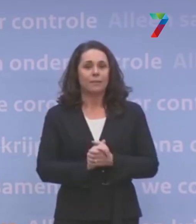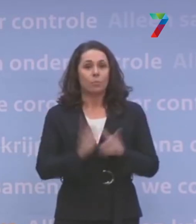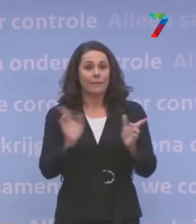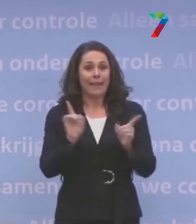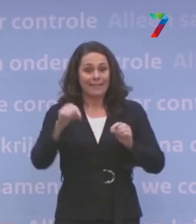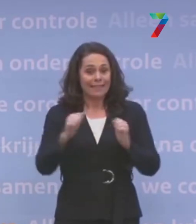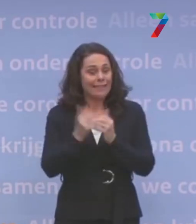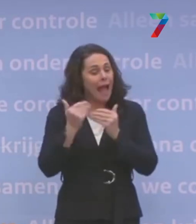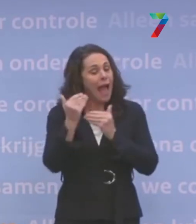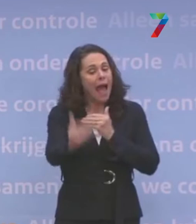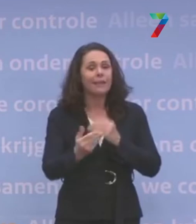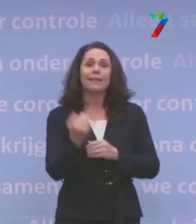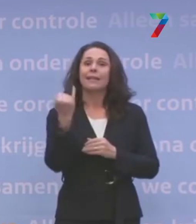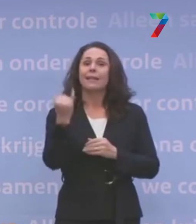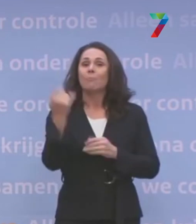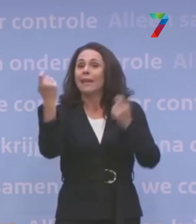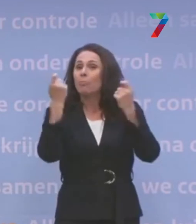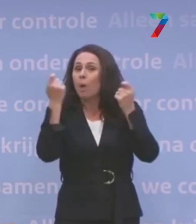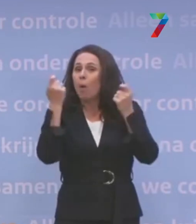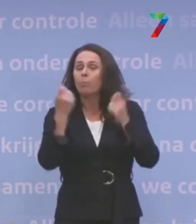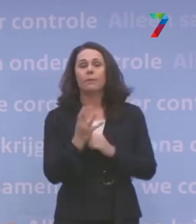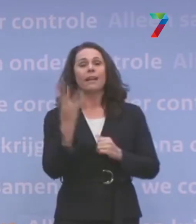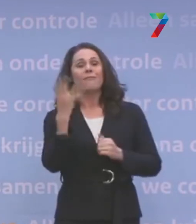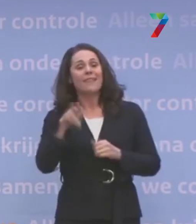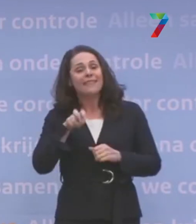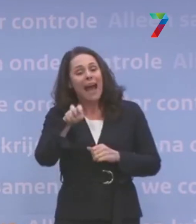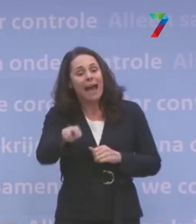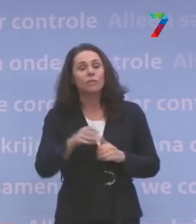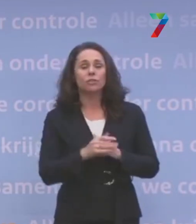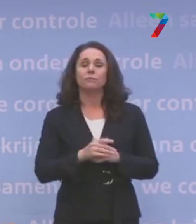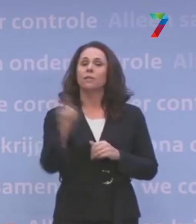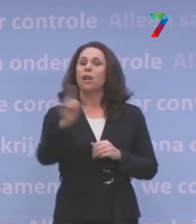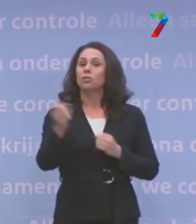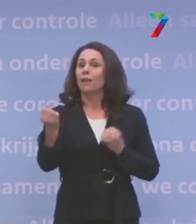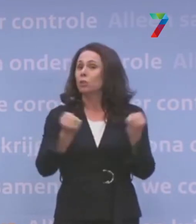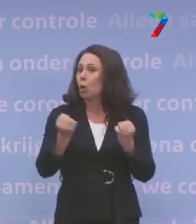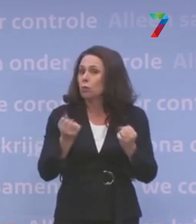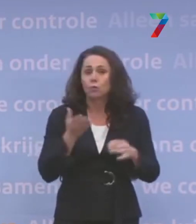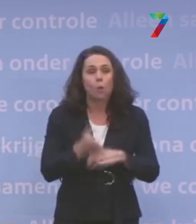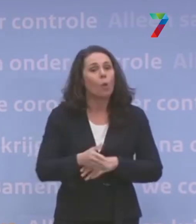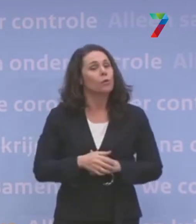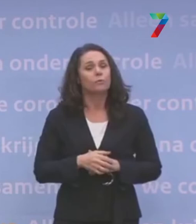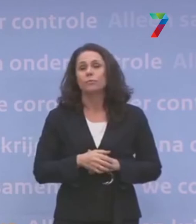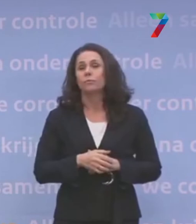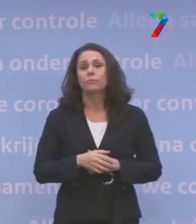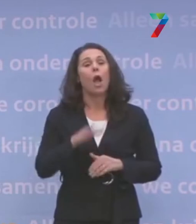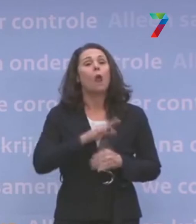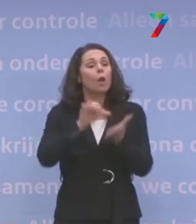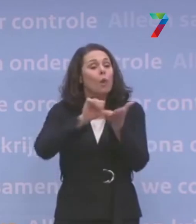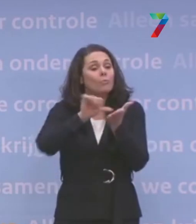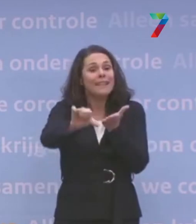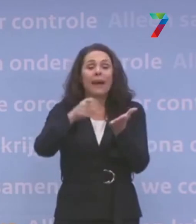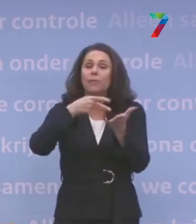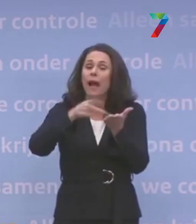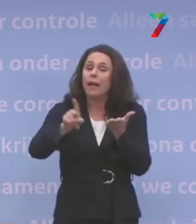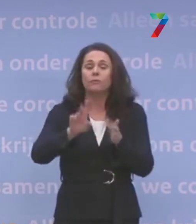pingpop, geen vierdaagse, geen zwarte cross. Het betekent ook definitief geen betaald voetbal tot